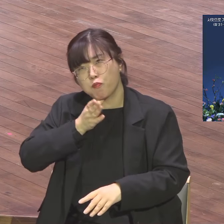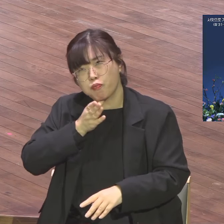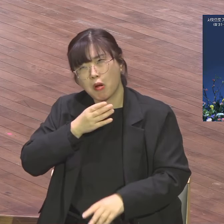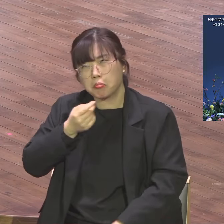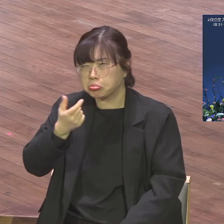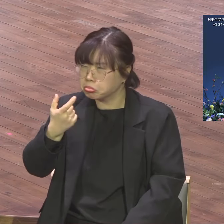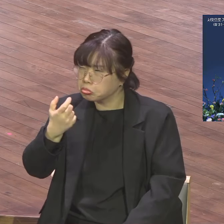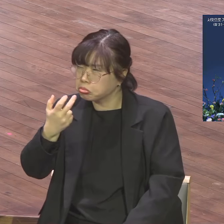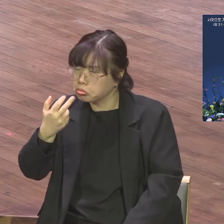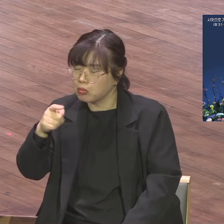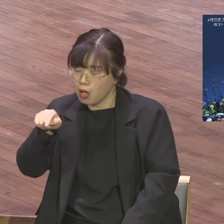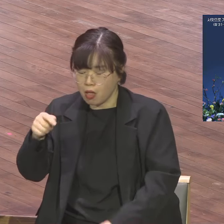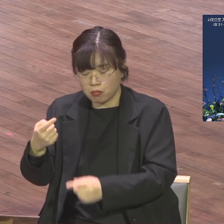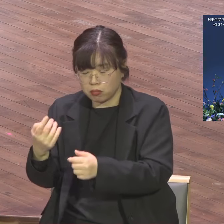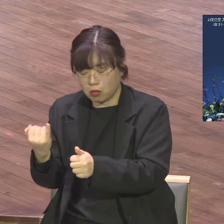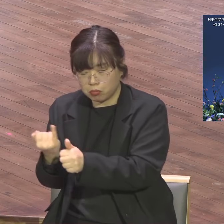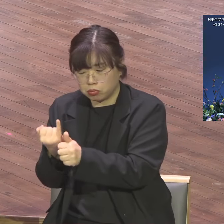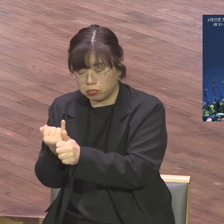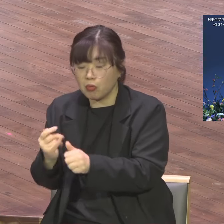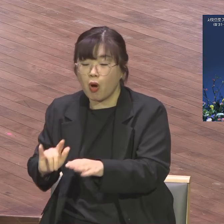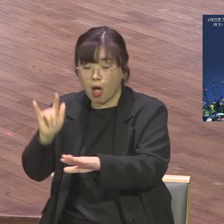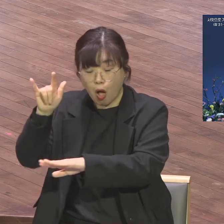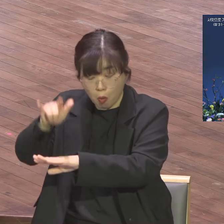집회하면 애들 다 태우고 태워가고